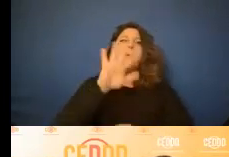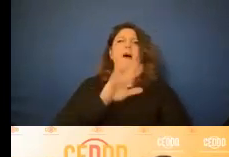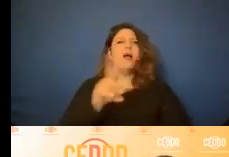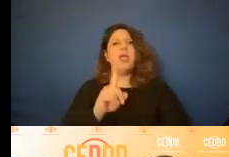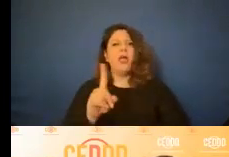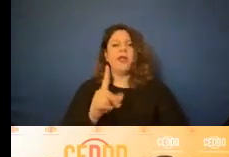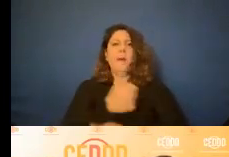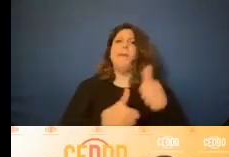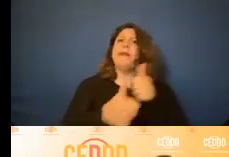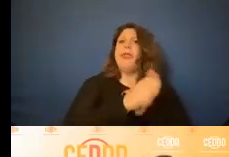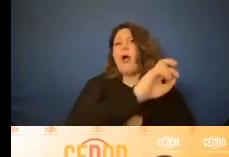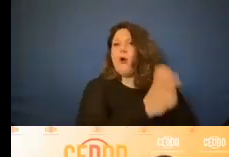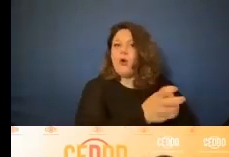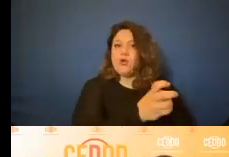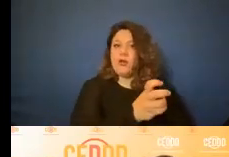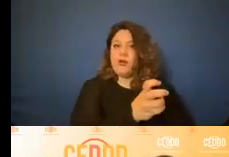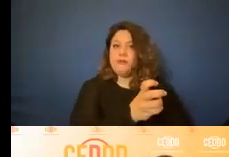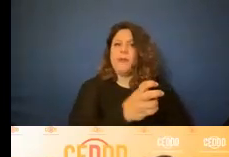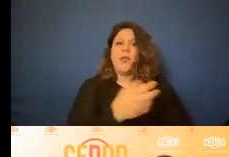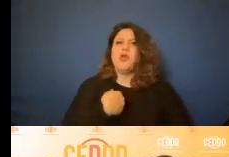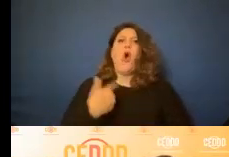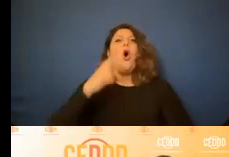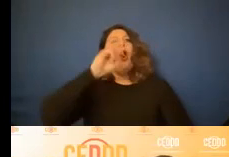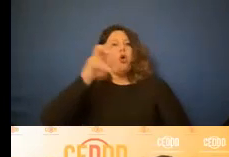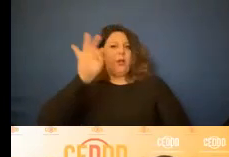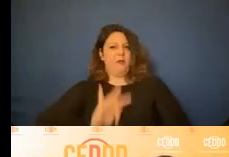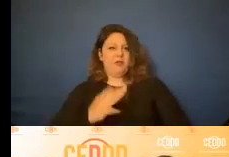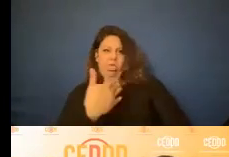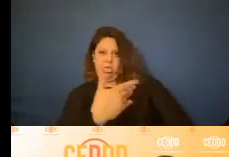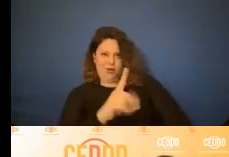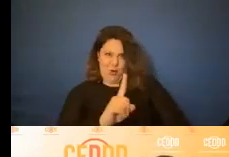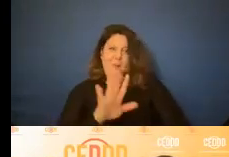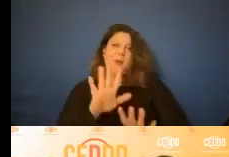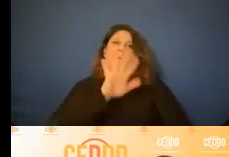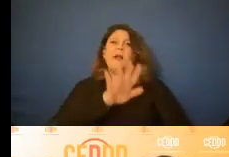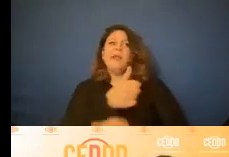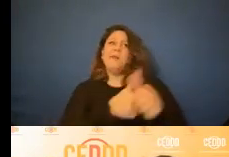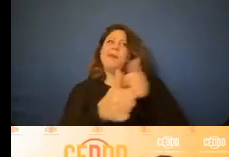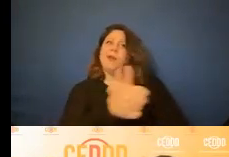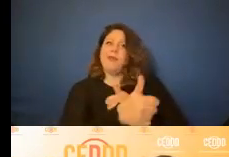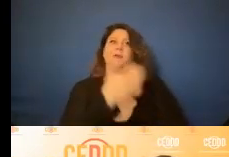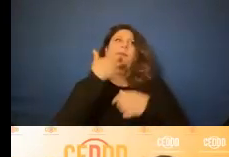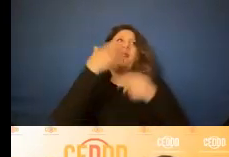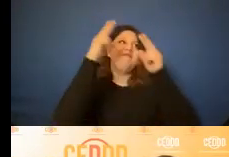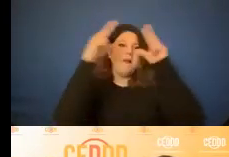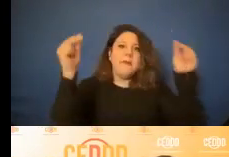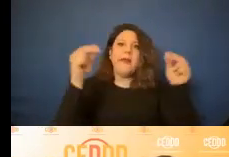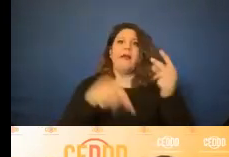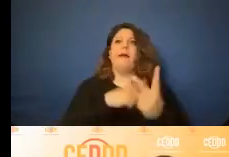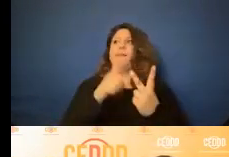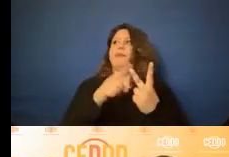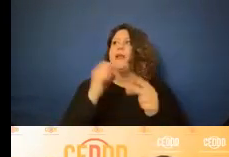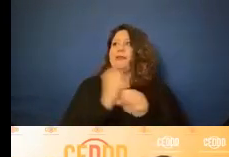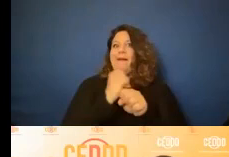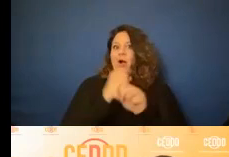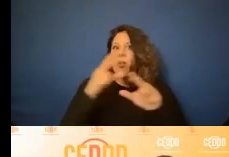otras prioridades, sin menospreciar otras profesiones, pero que van muy por delante, enfermeras que son necesarias, trabajadoras sociales que son,